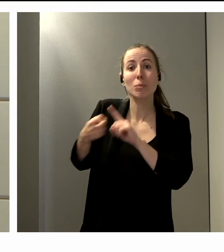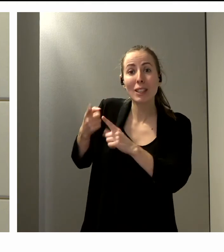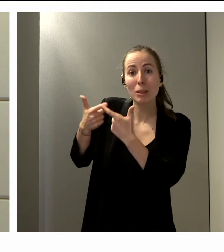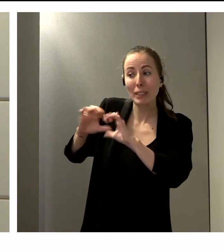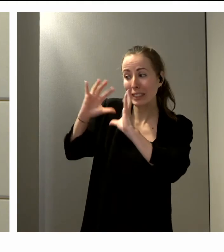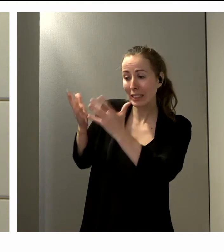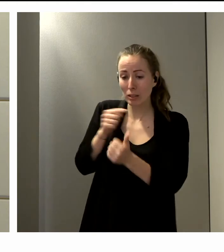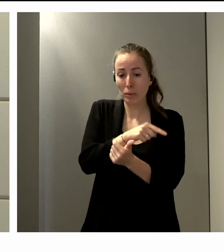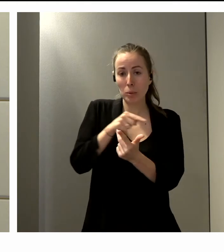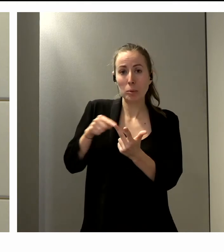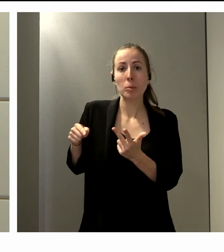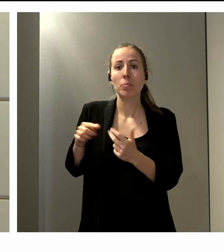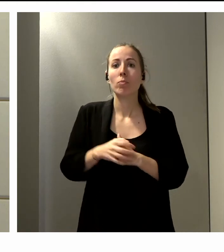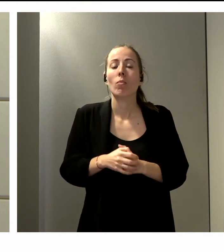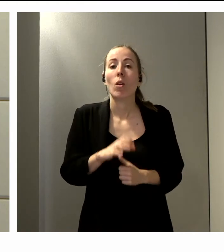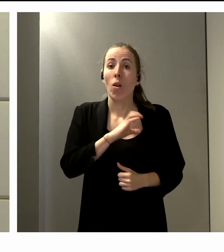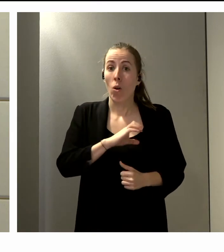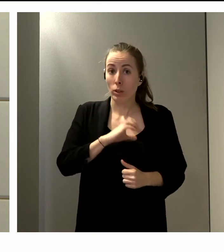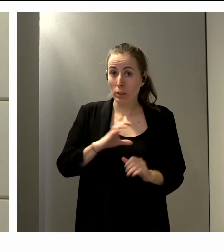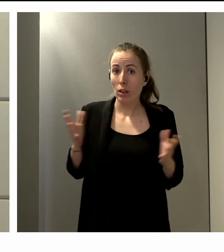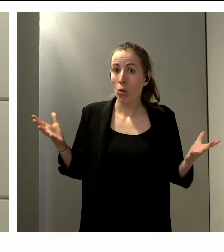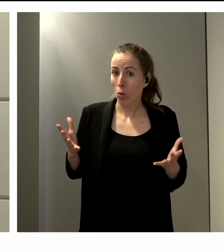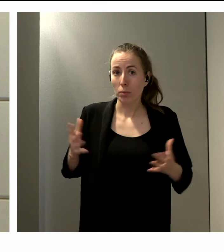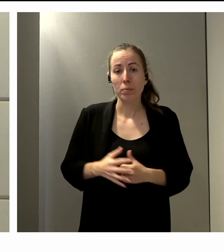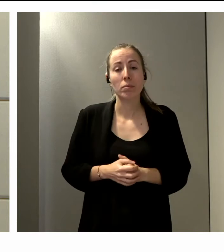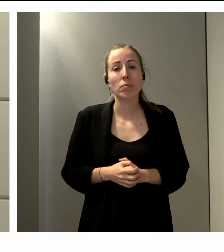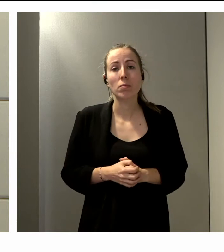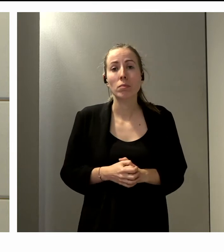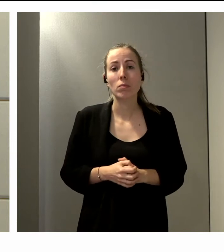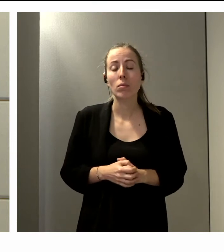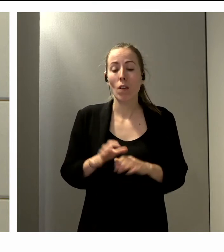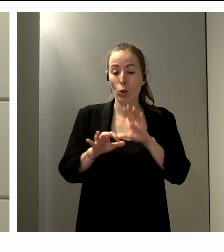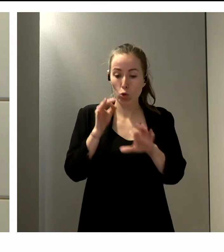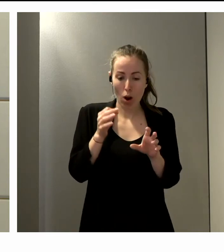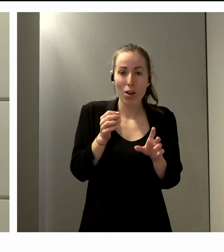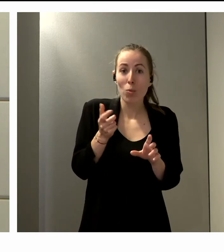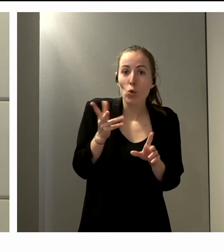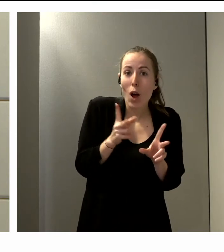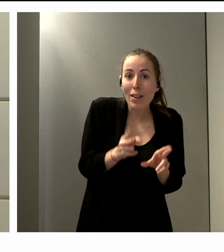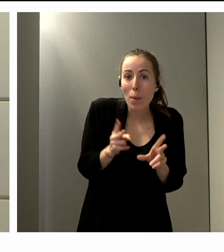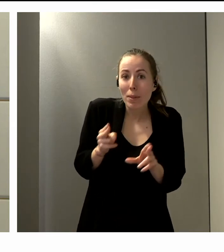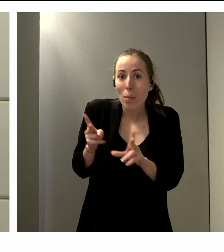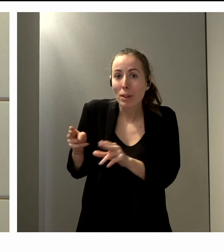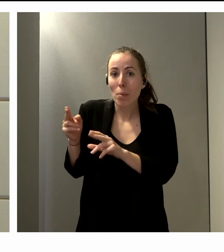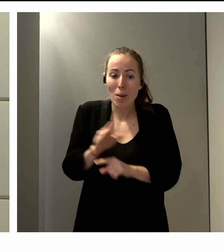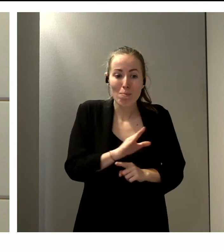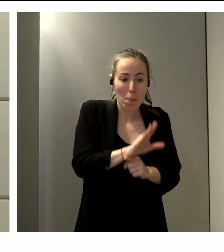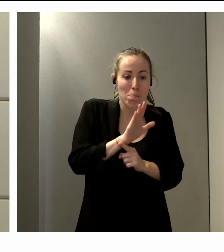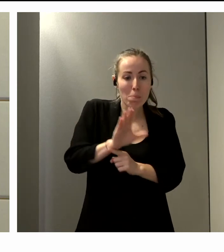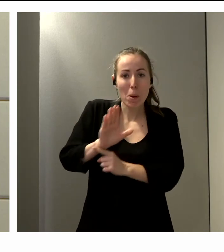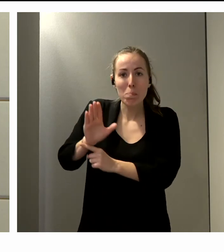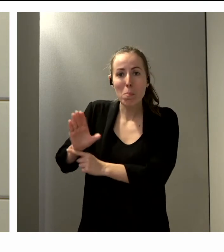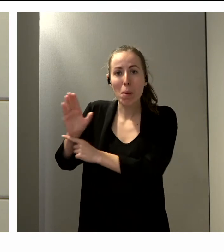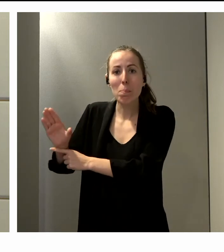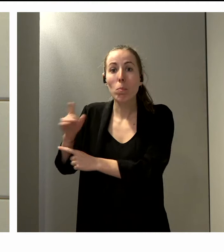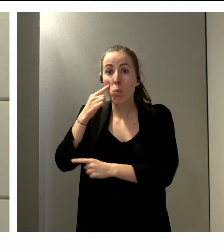de découper les phases successives de choix et de détermination du parcours d'orientation,